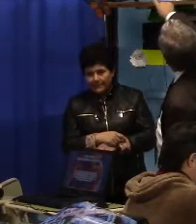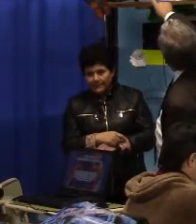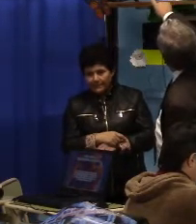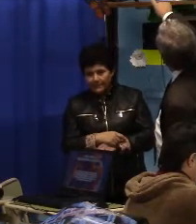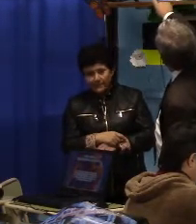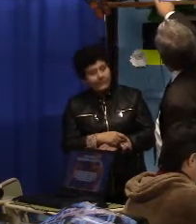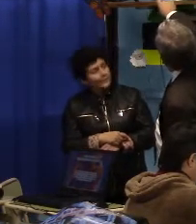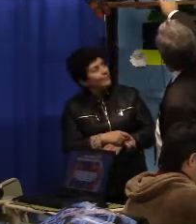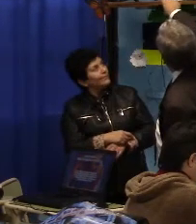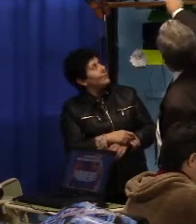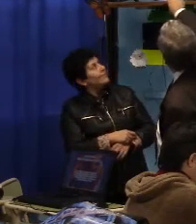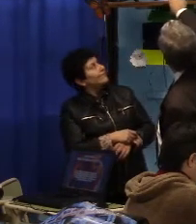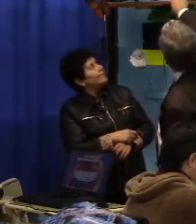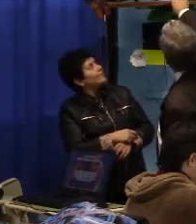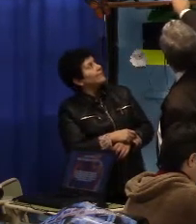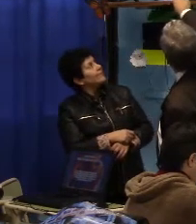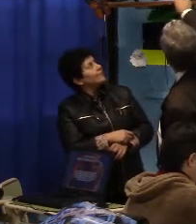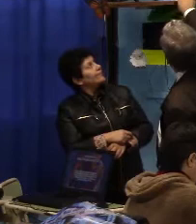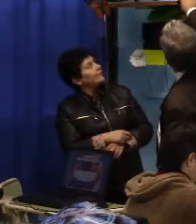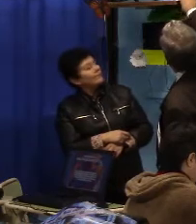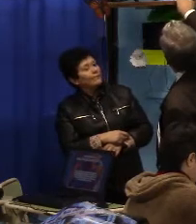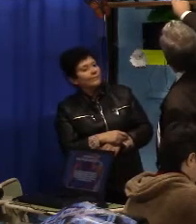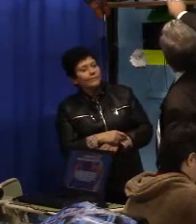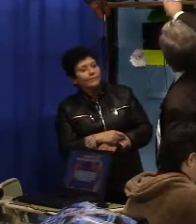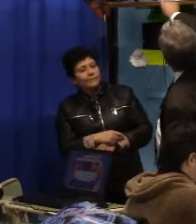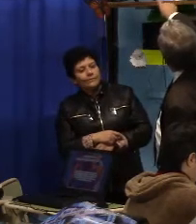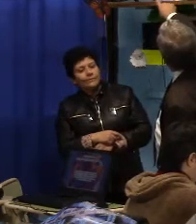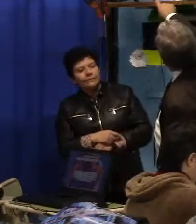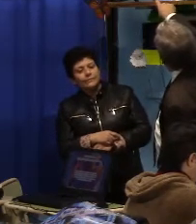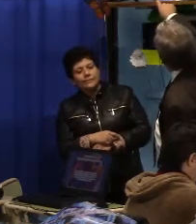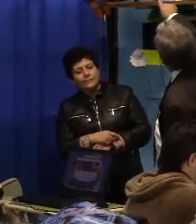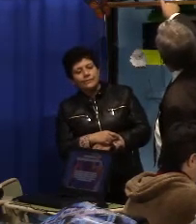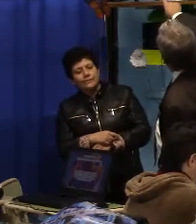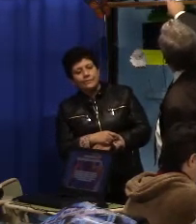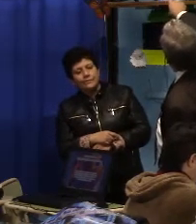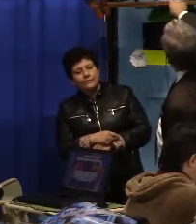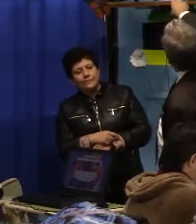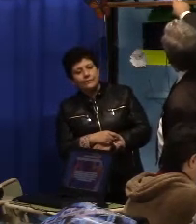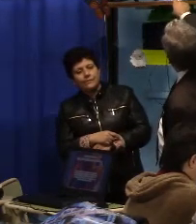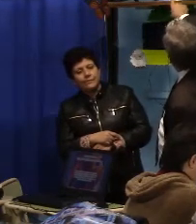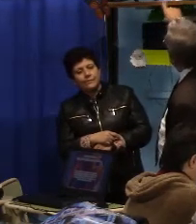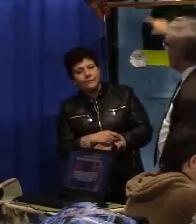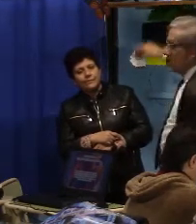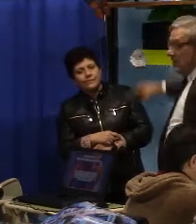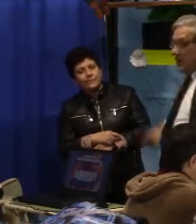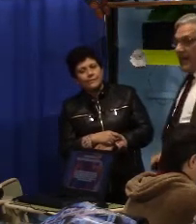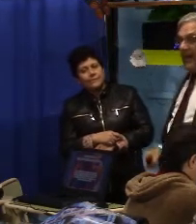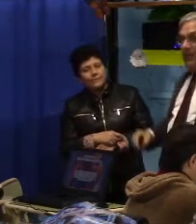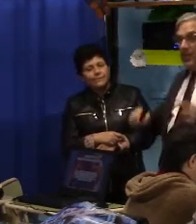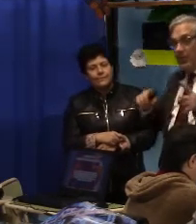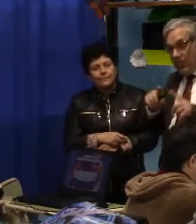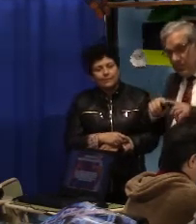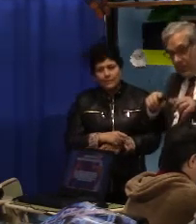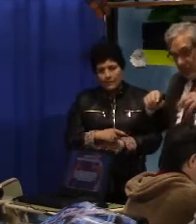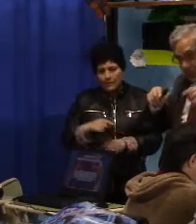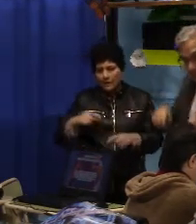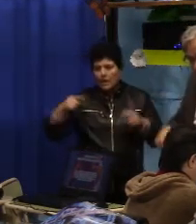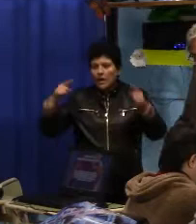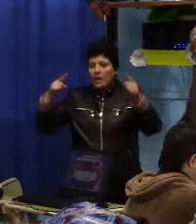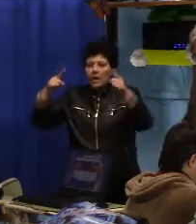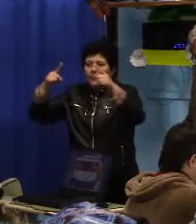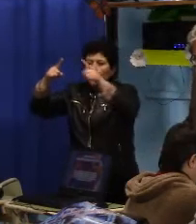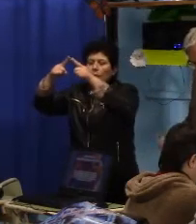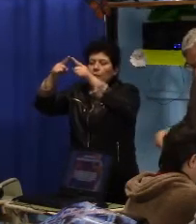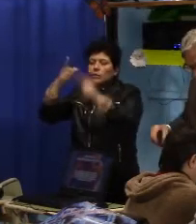procuraba ser como las naciones que le rodeaban. Así como Salomón sucedió con Roboam. El propósito de